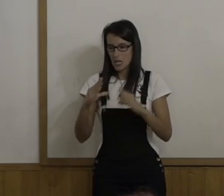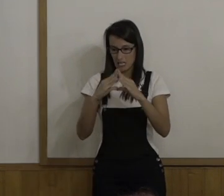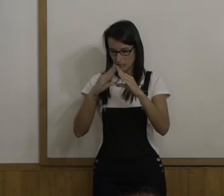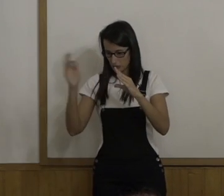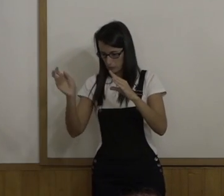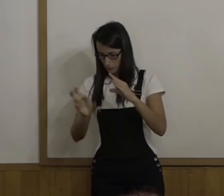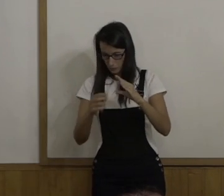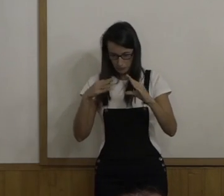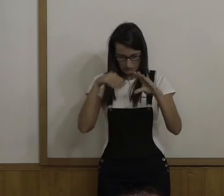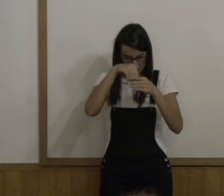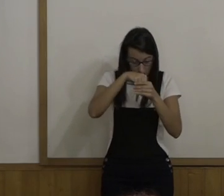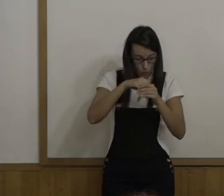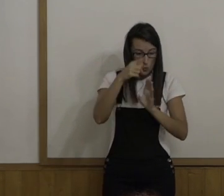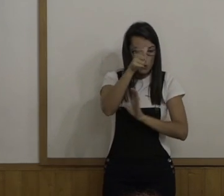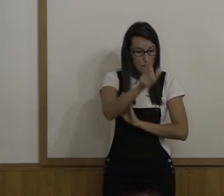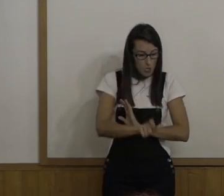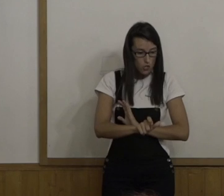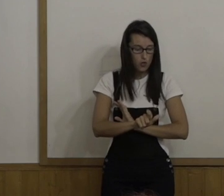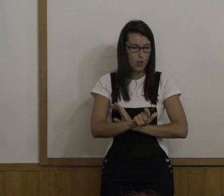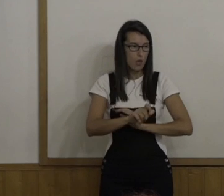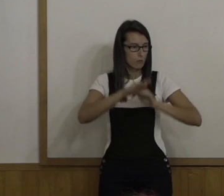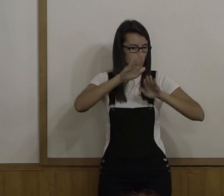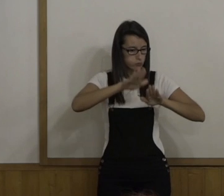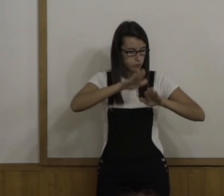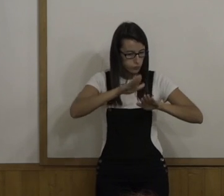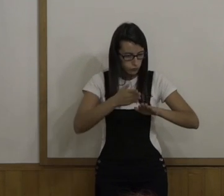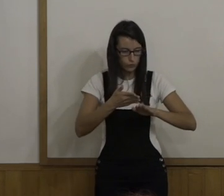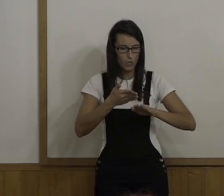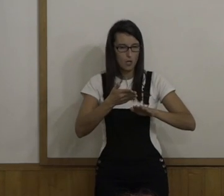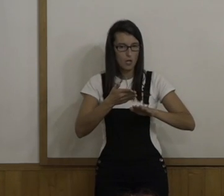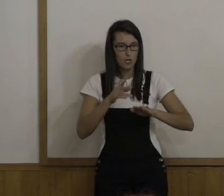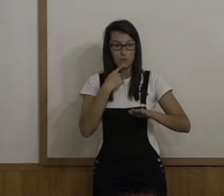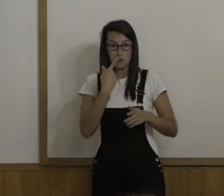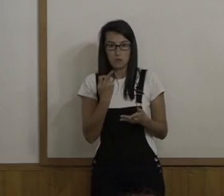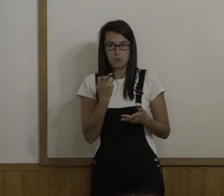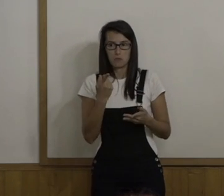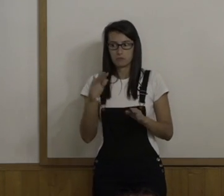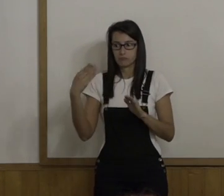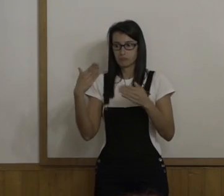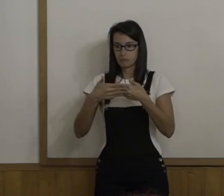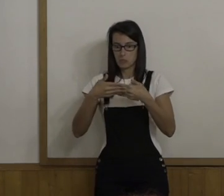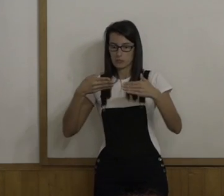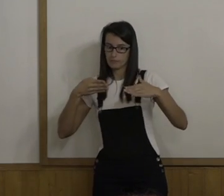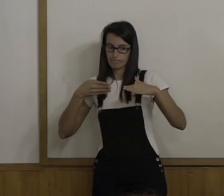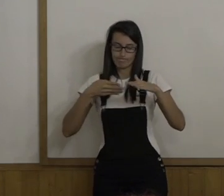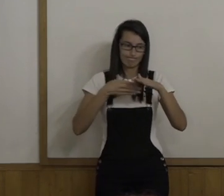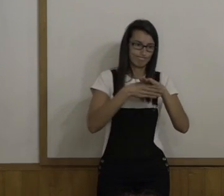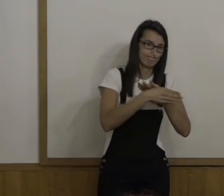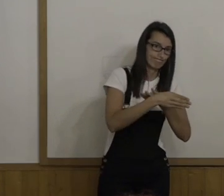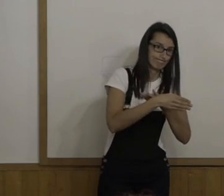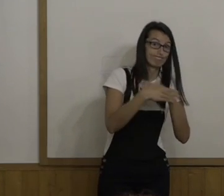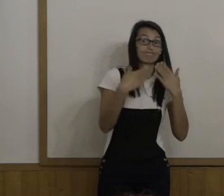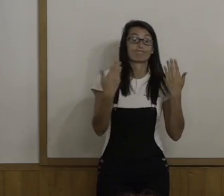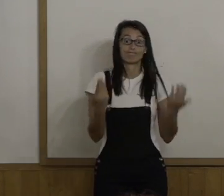devoto, Juan Santín, creo que se llamaba, y resulta que, claro, apareció por la puerta. Entonces apareció por la puerta, y